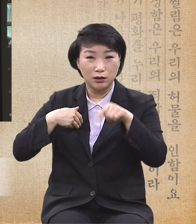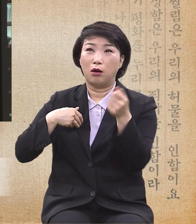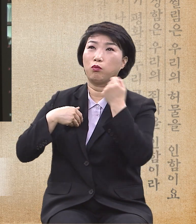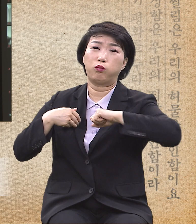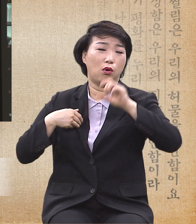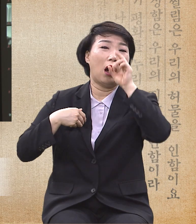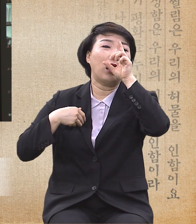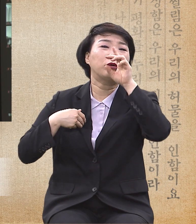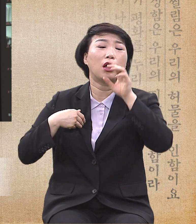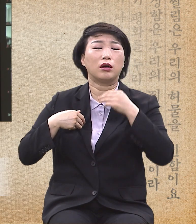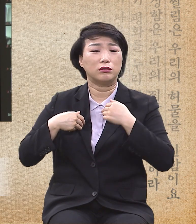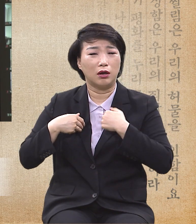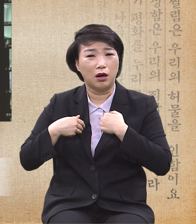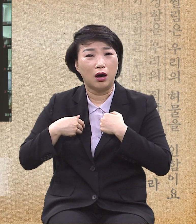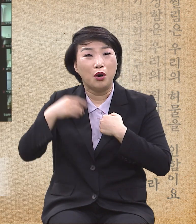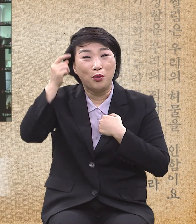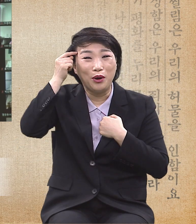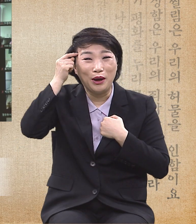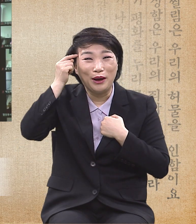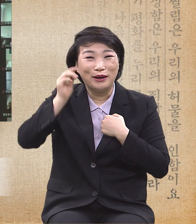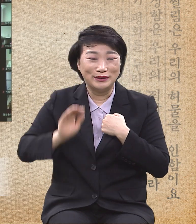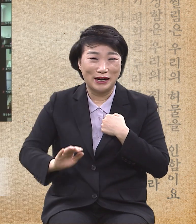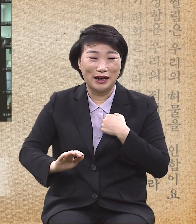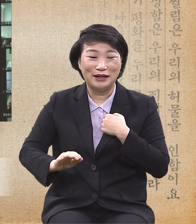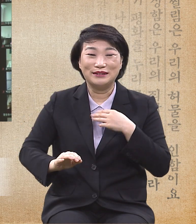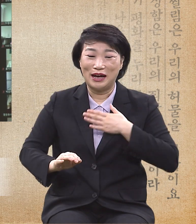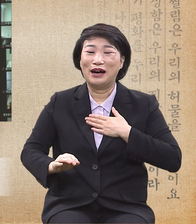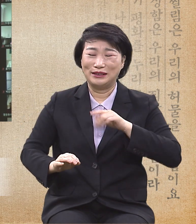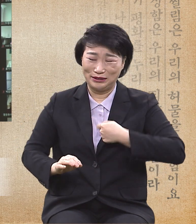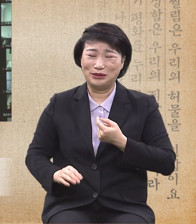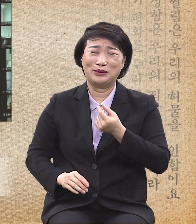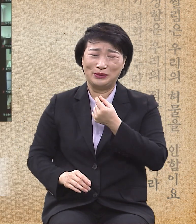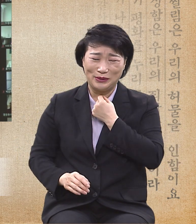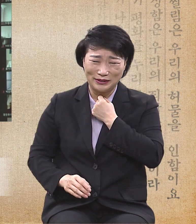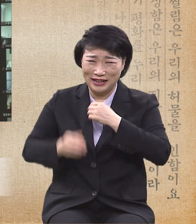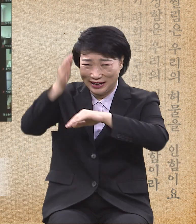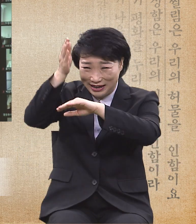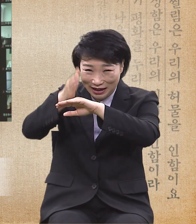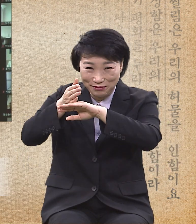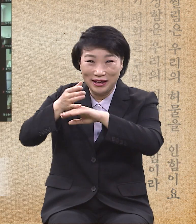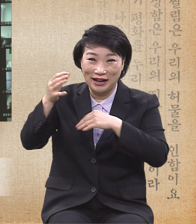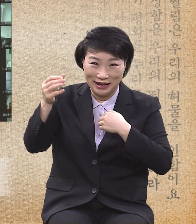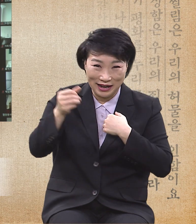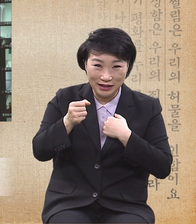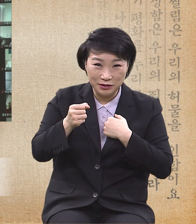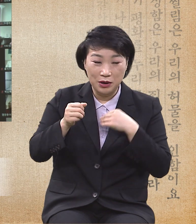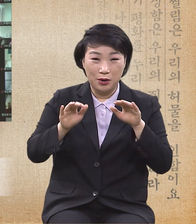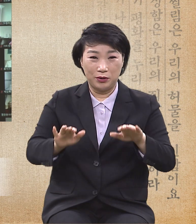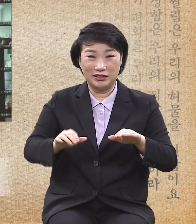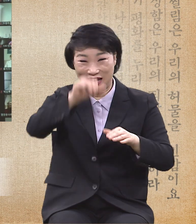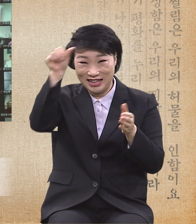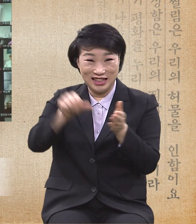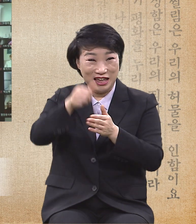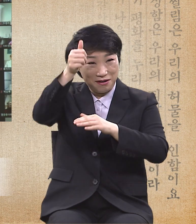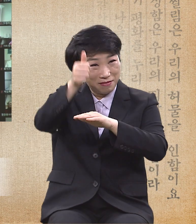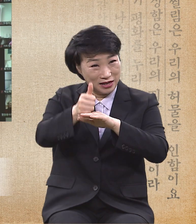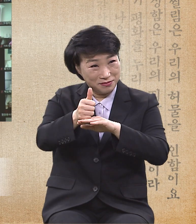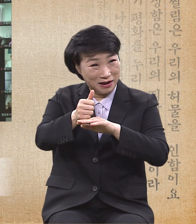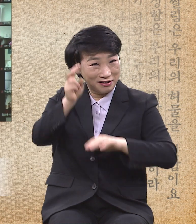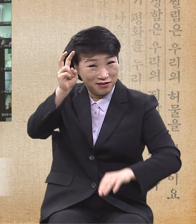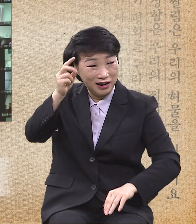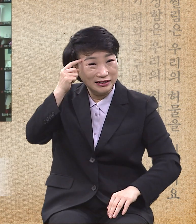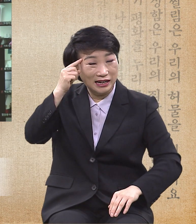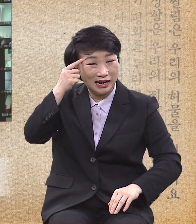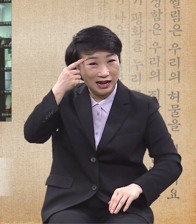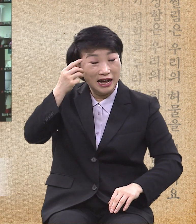거역할 수 없는 것이 무엇이며 자원에서 감사하며 오늘이 마지막일 수